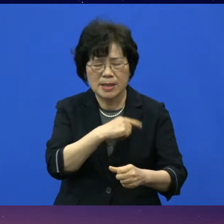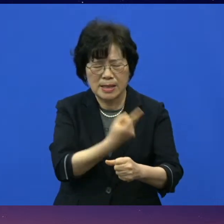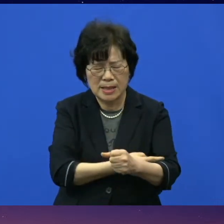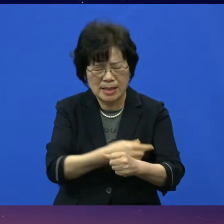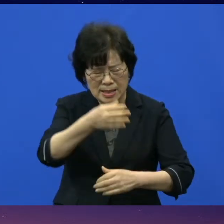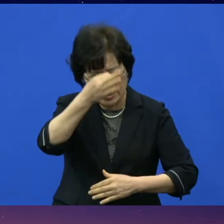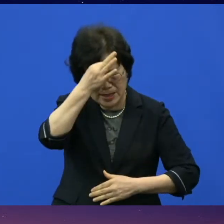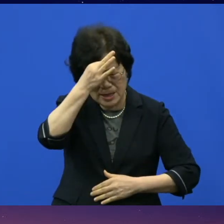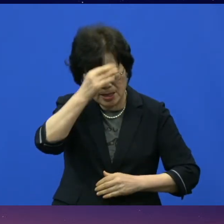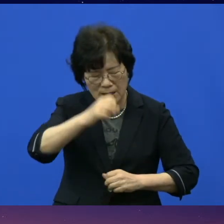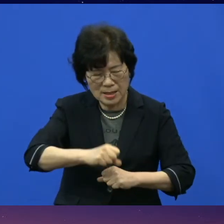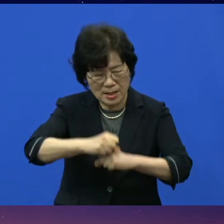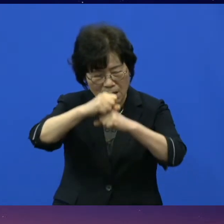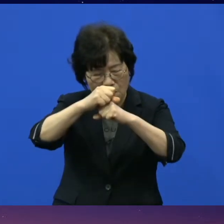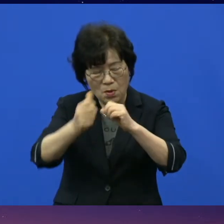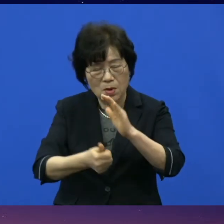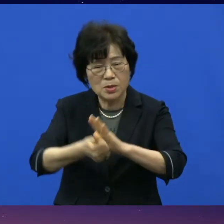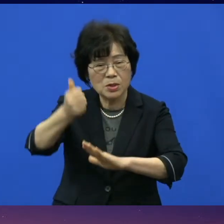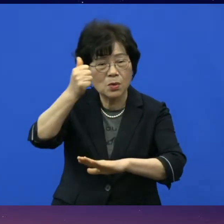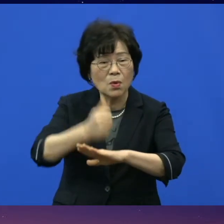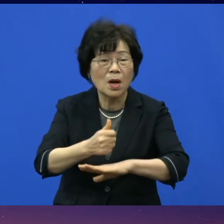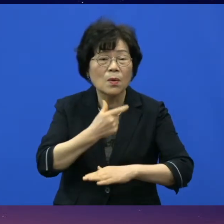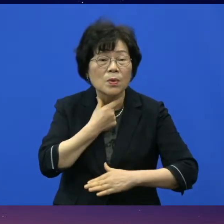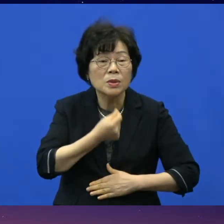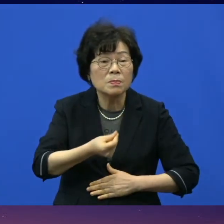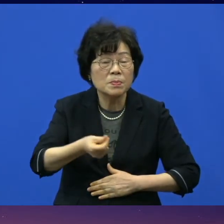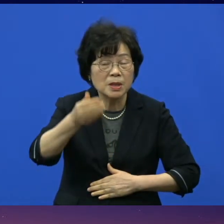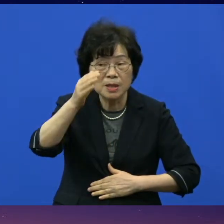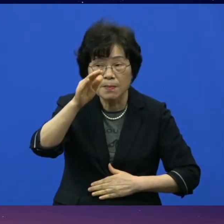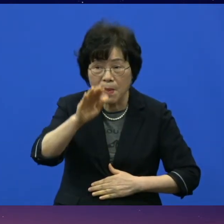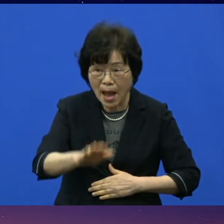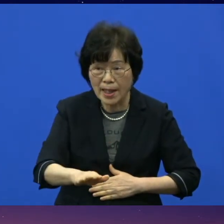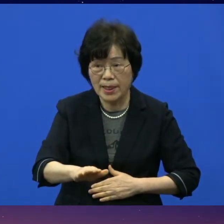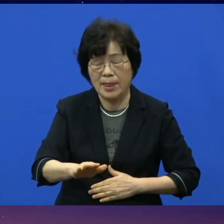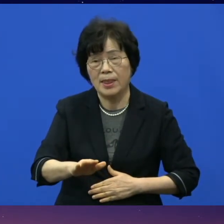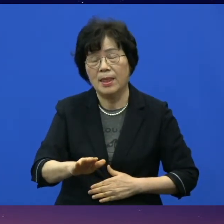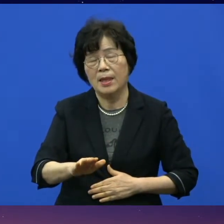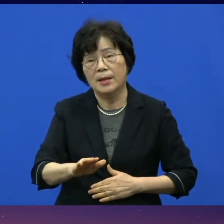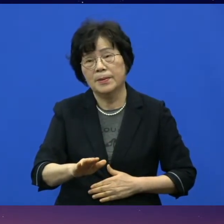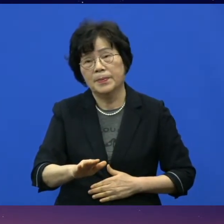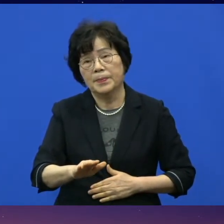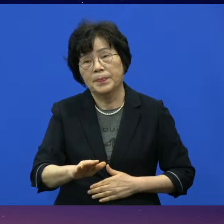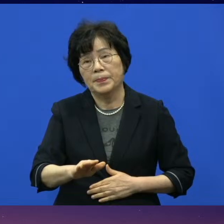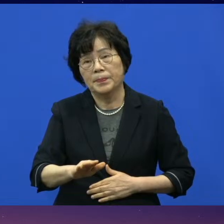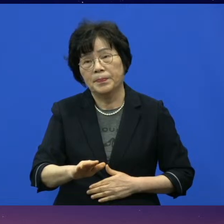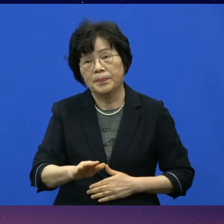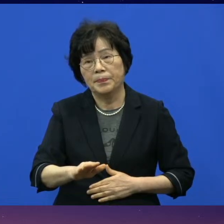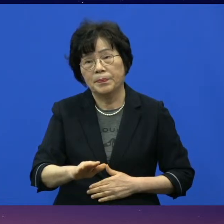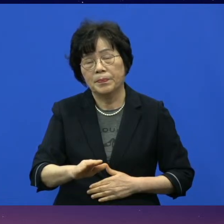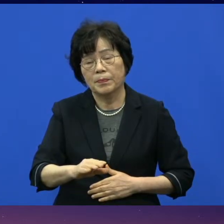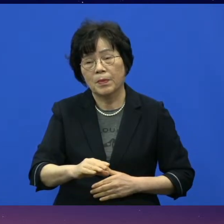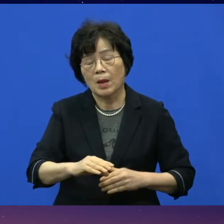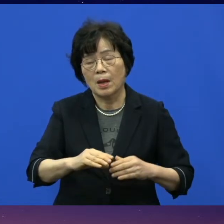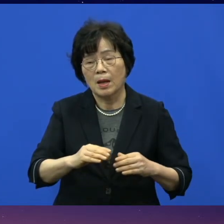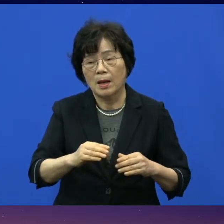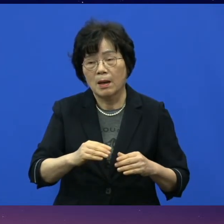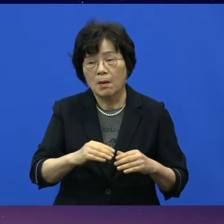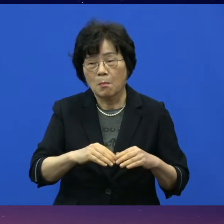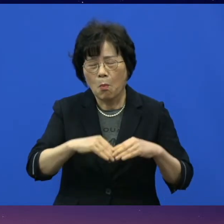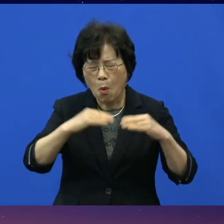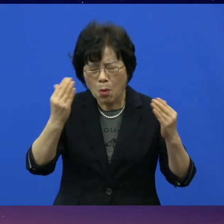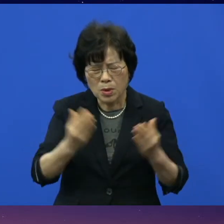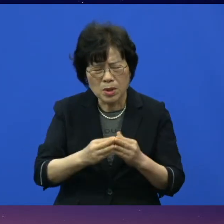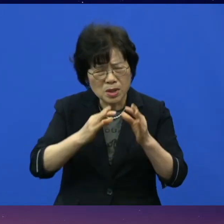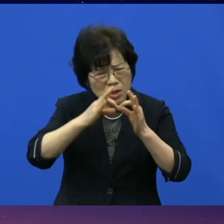쌓고 또 성공적인 인생을 살고 싶습니다. 우리는 완벽한 삶을 살고 싶어요. 여러분, 완벽주의자들이 있죠?